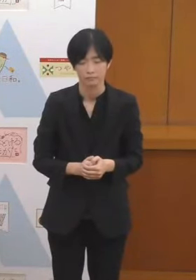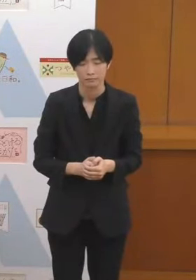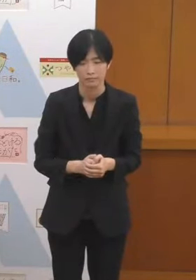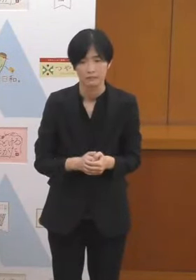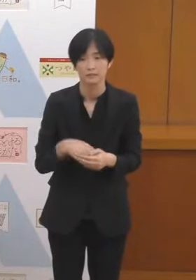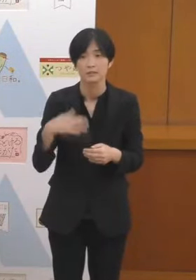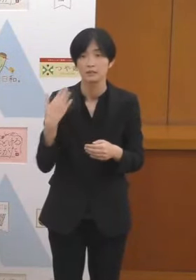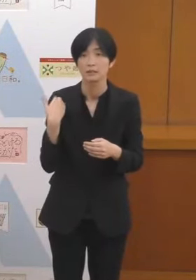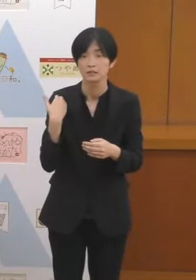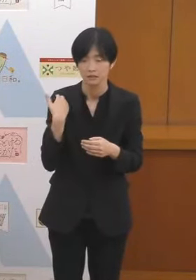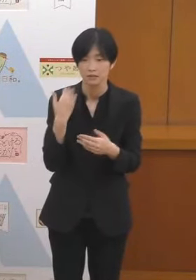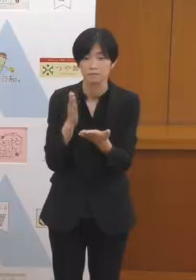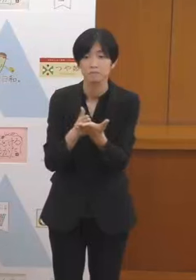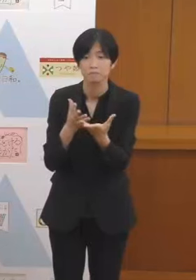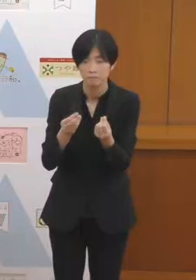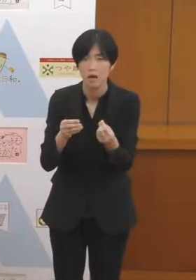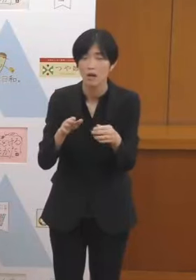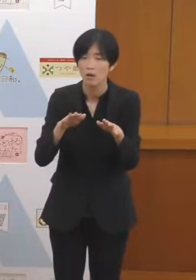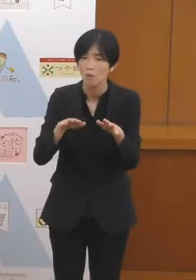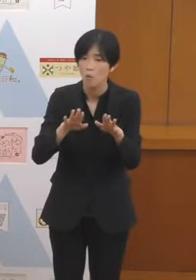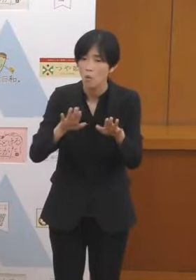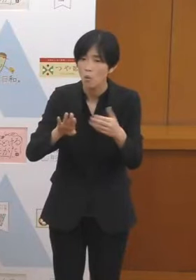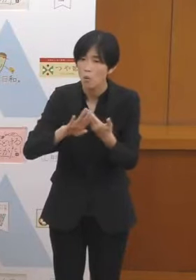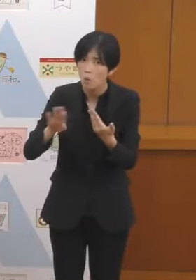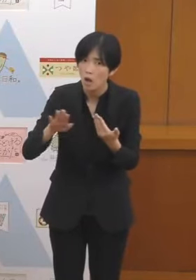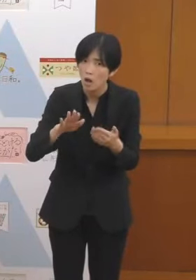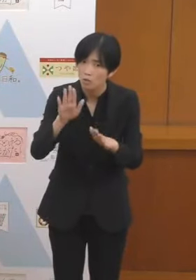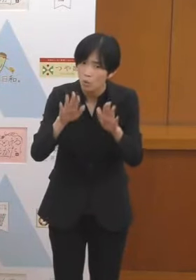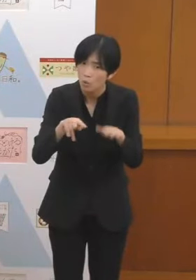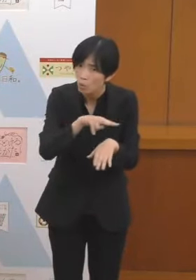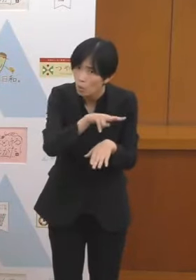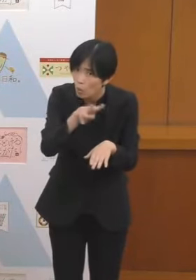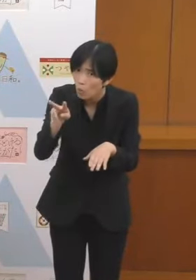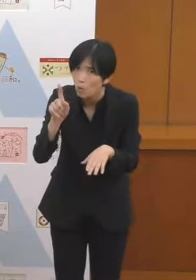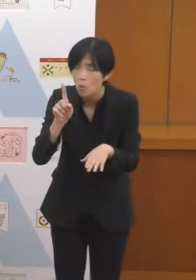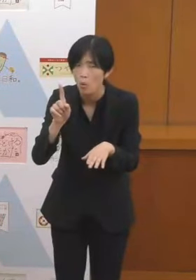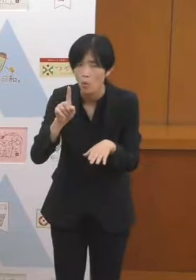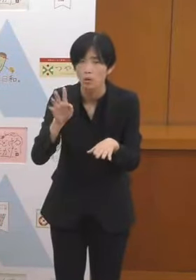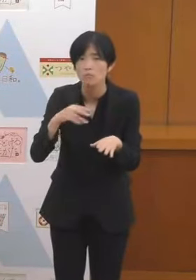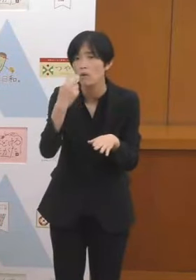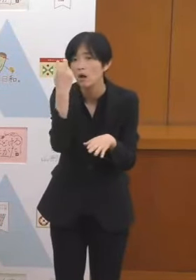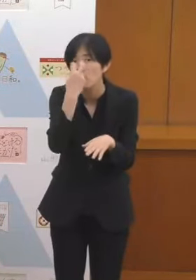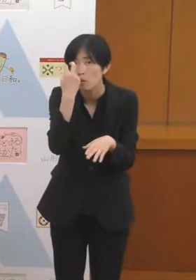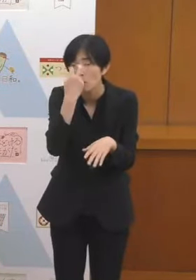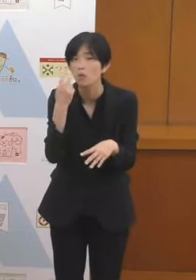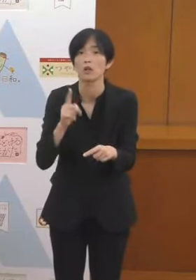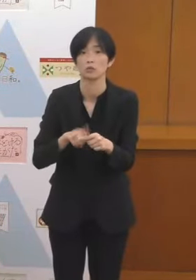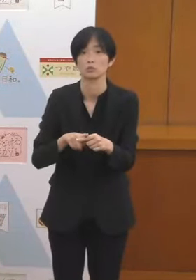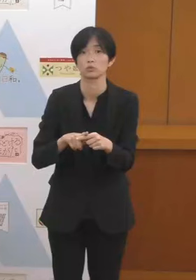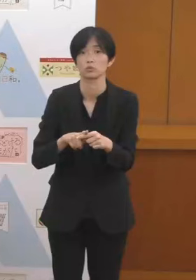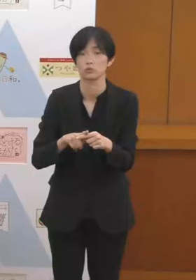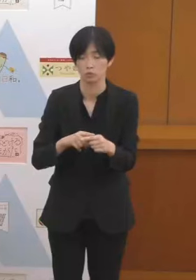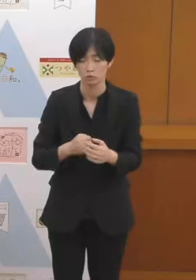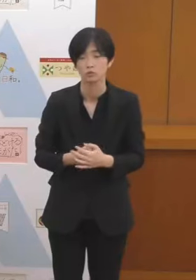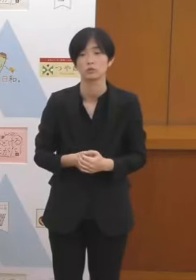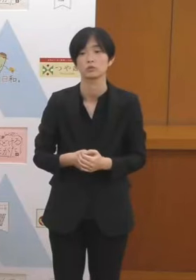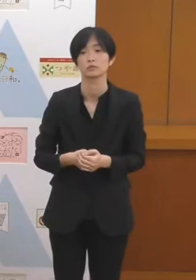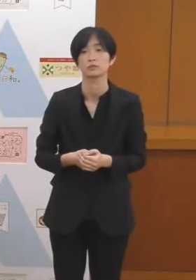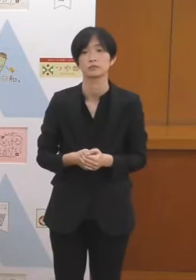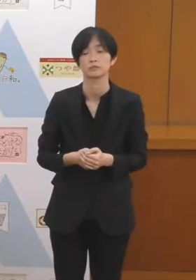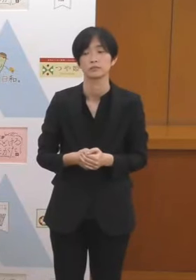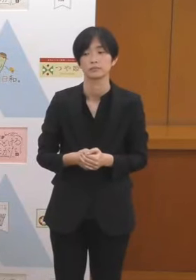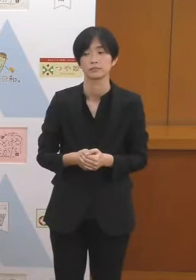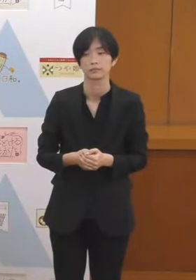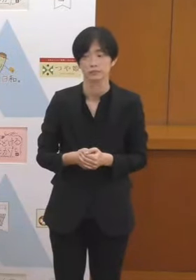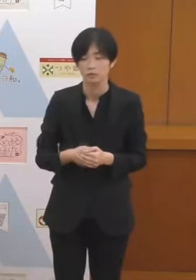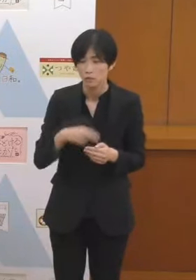なあの同行ということを今調査中の段階だと聞いておりますのでそういっ